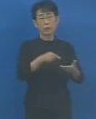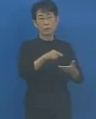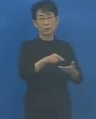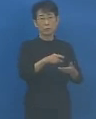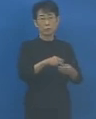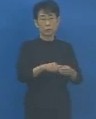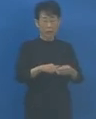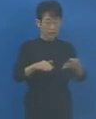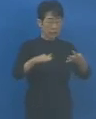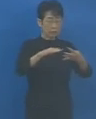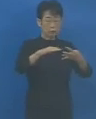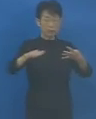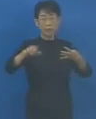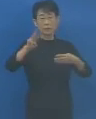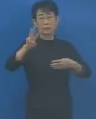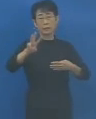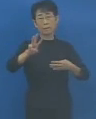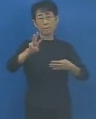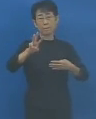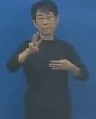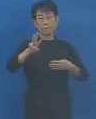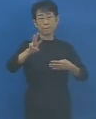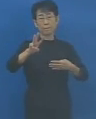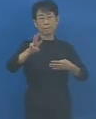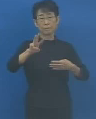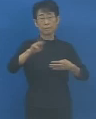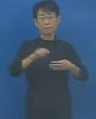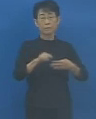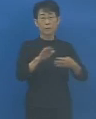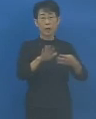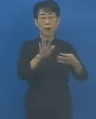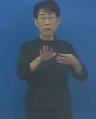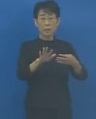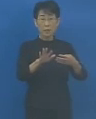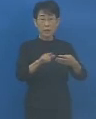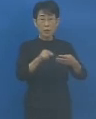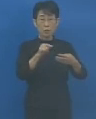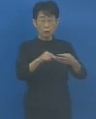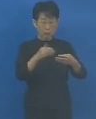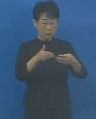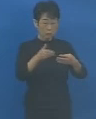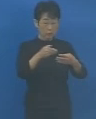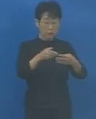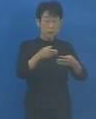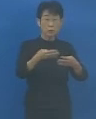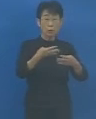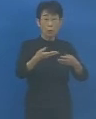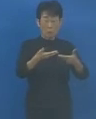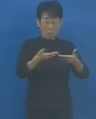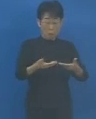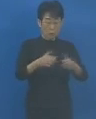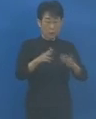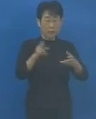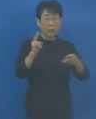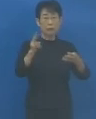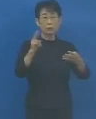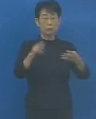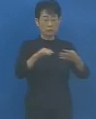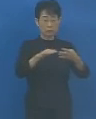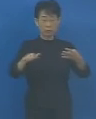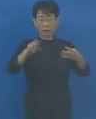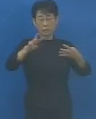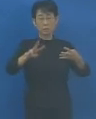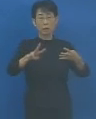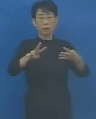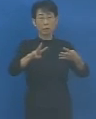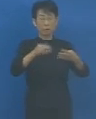ステージ3ということがあって、それがステージ4に行かないためにステージ3からステージ4にせり上がっていく